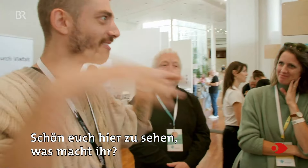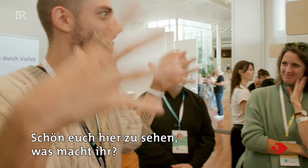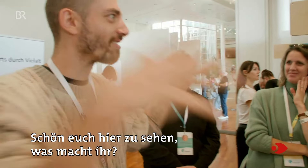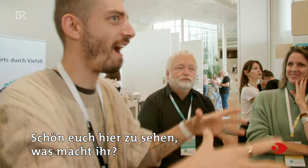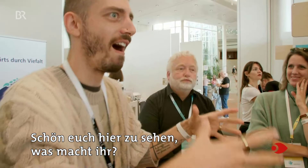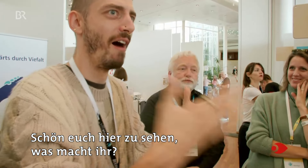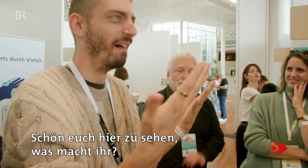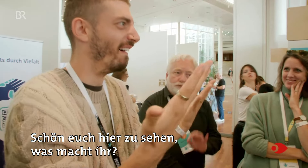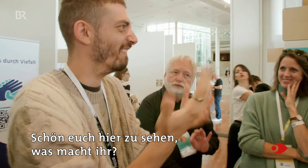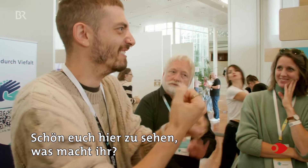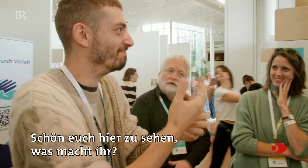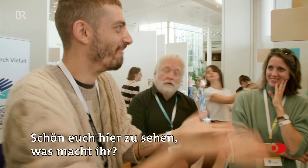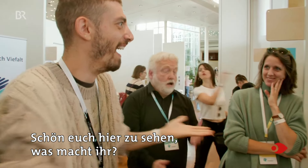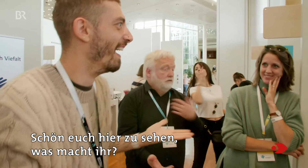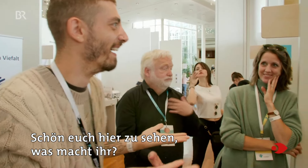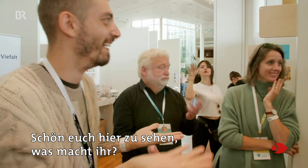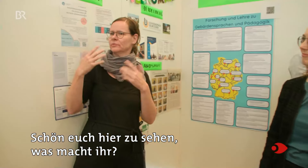sehen. Was macht ihr?